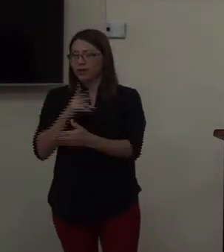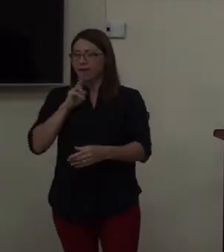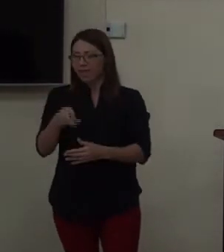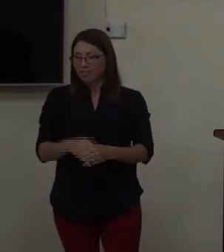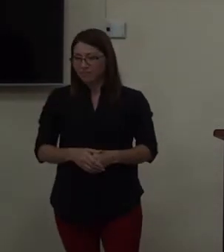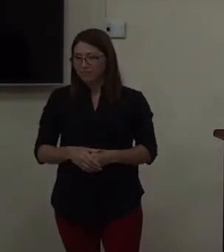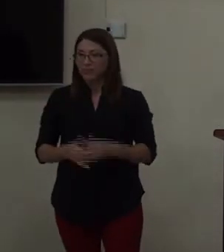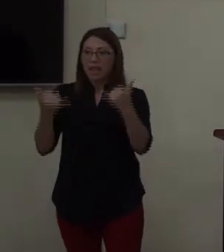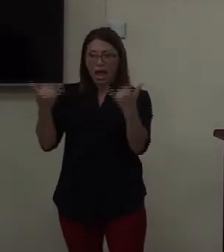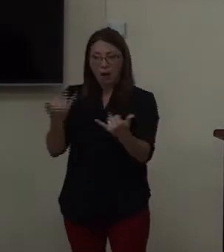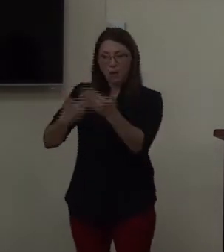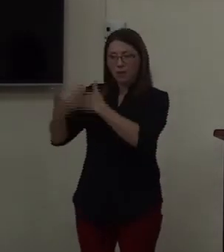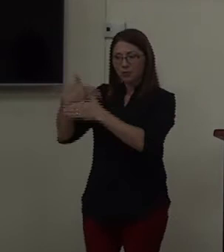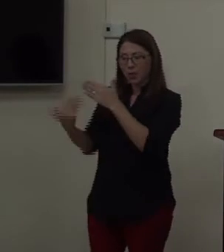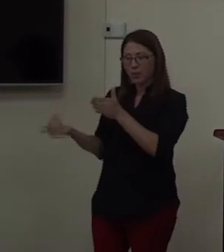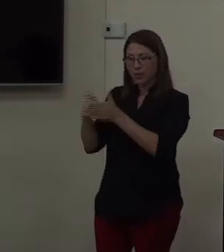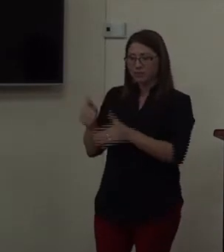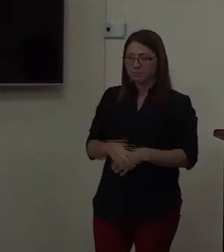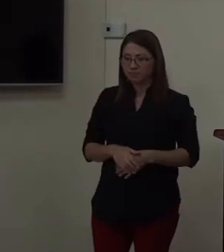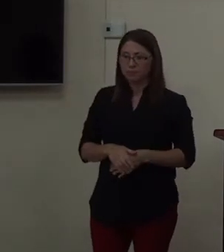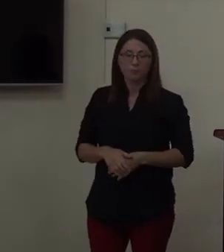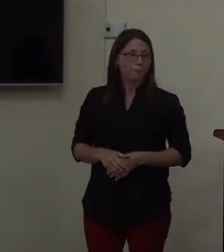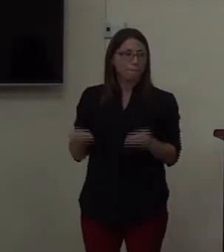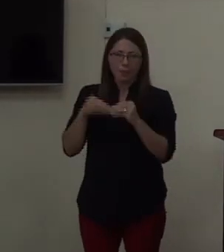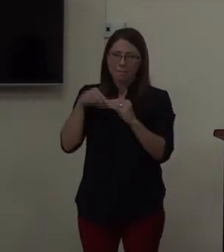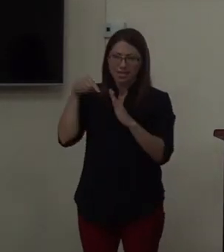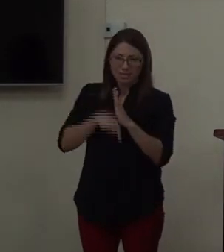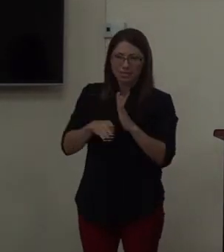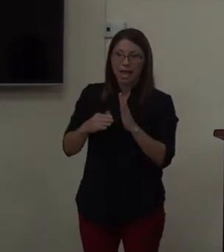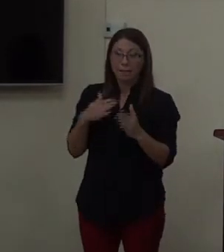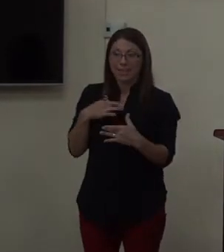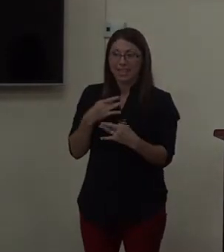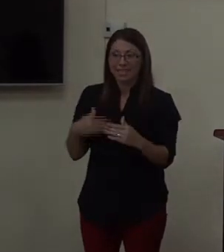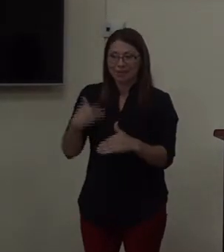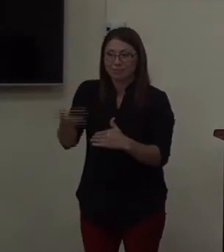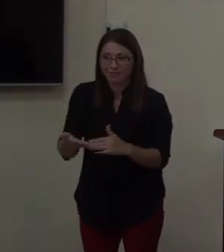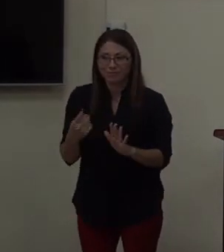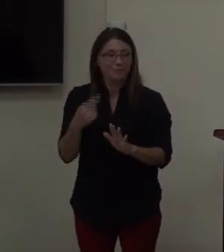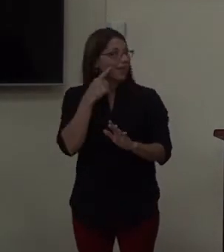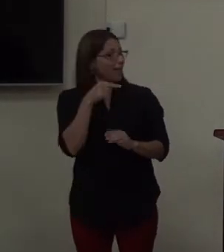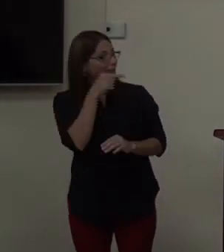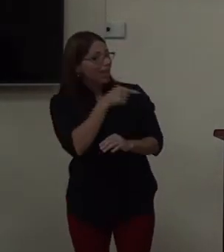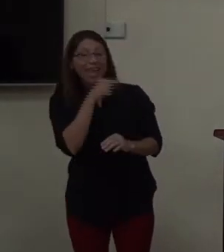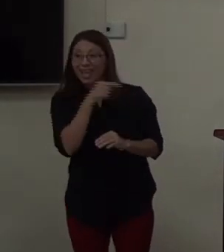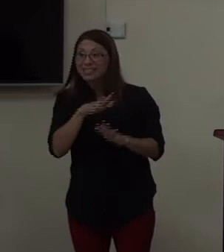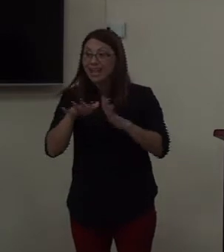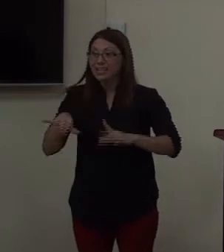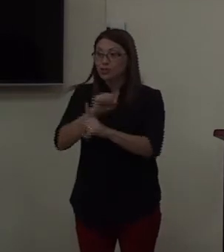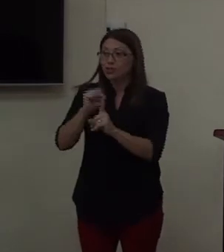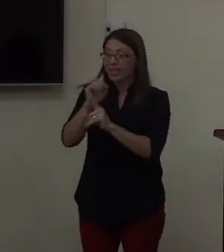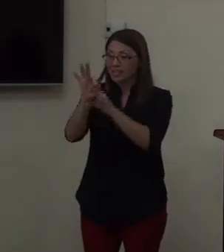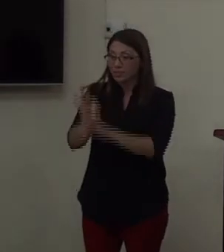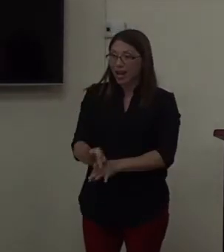Ahora vamos a volver a detallar esto, ¿verdad?, un poco más. Me interesa pasar a esta otra esfera. Esta era la esfera de sociedades tradicionales